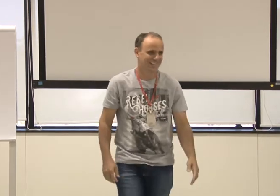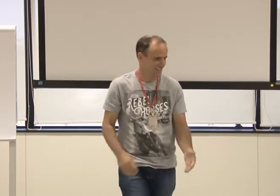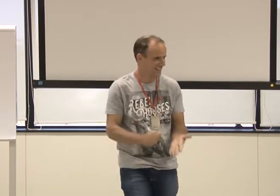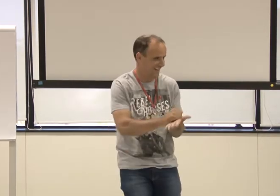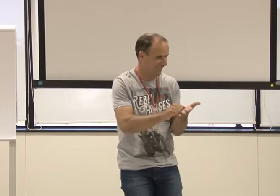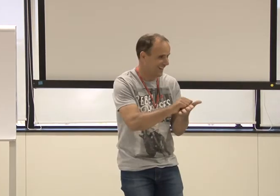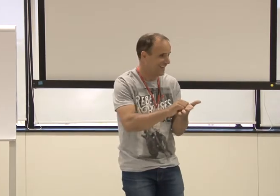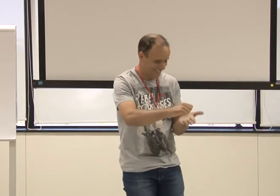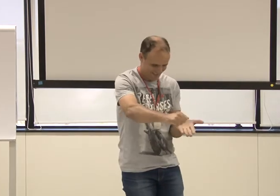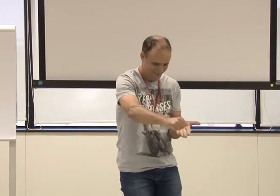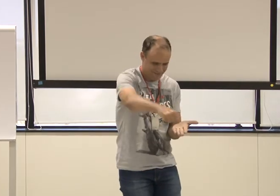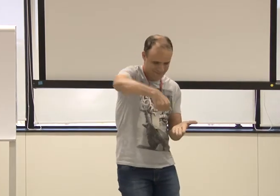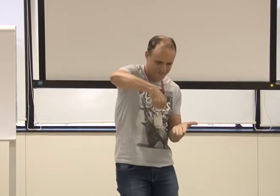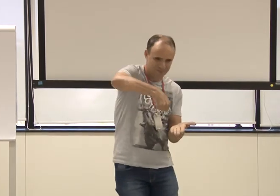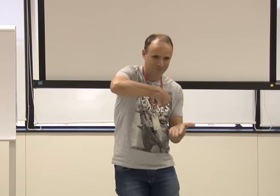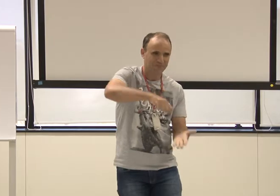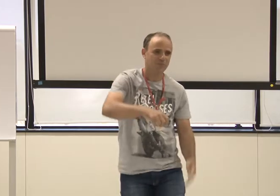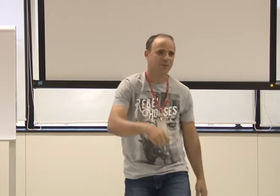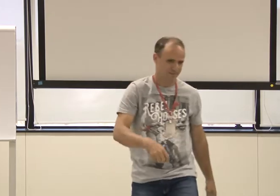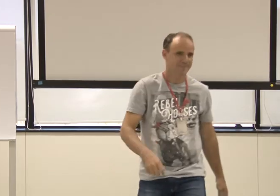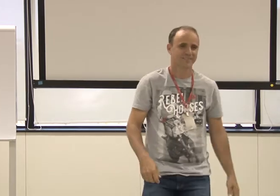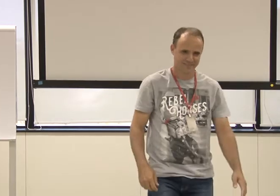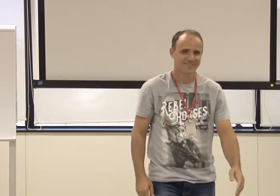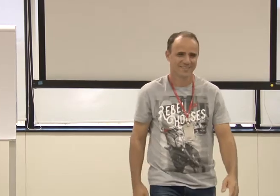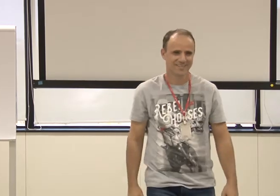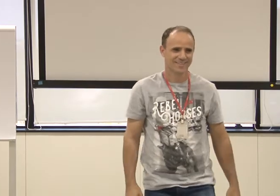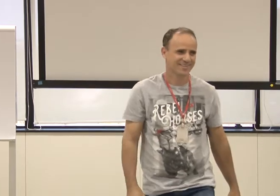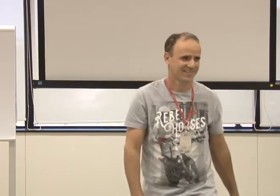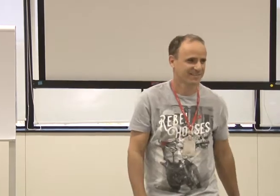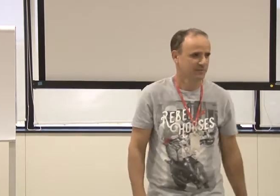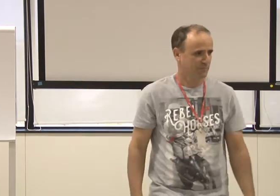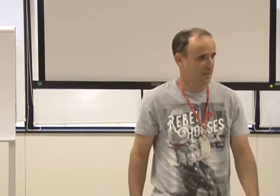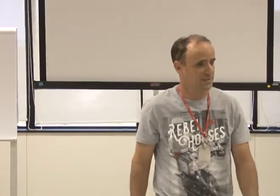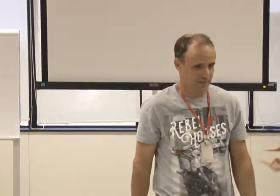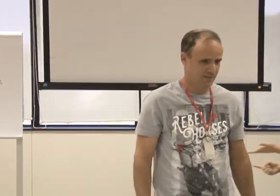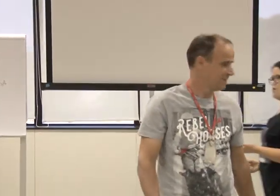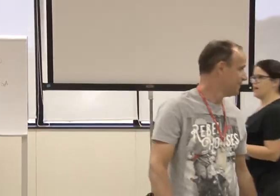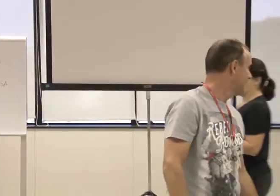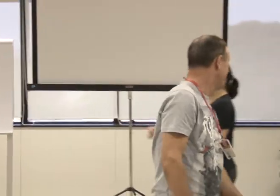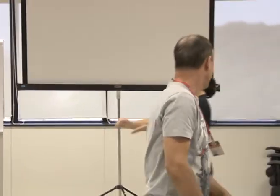assim, é lavar, né? A se lavar, ó. Olha a diferença como é.